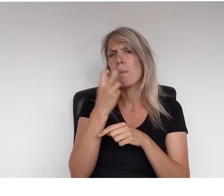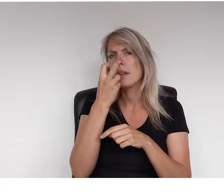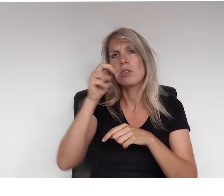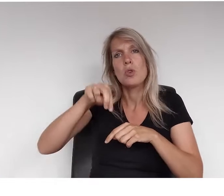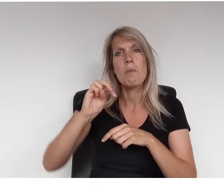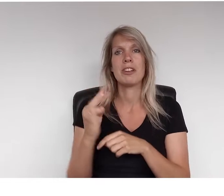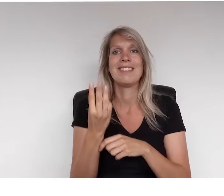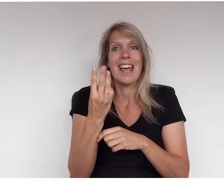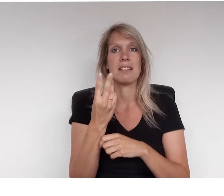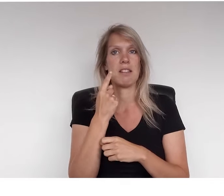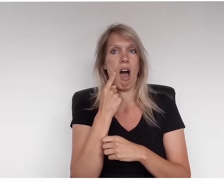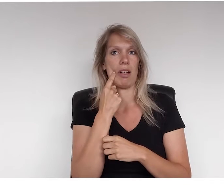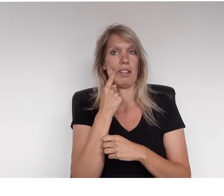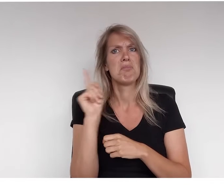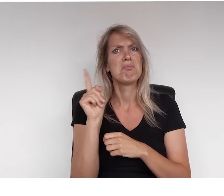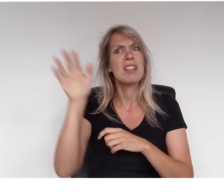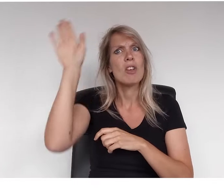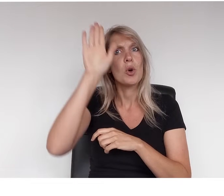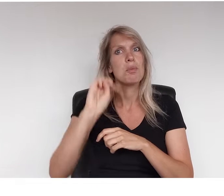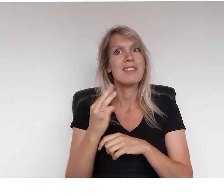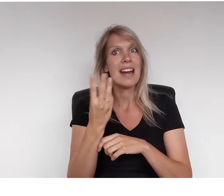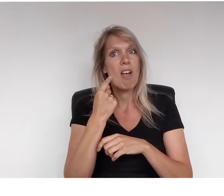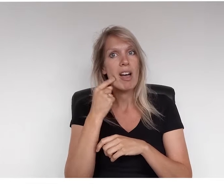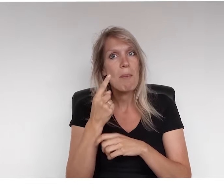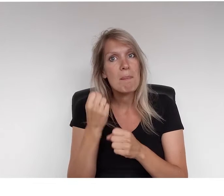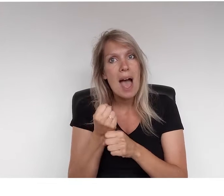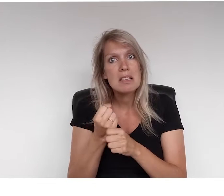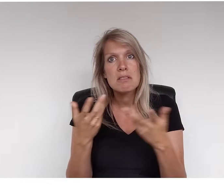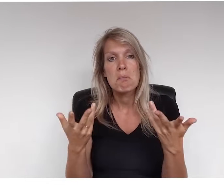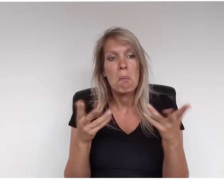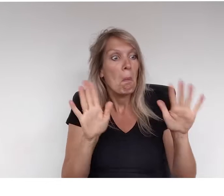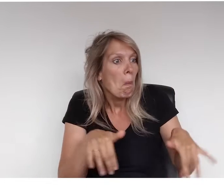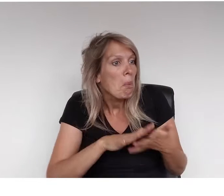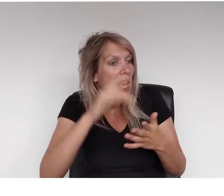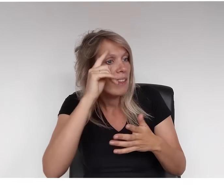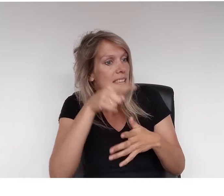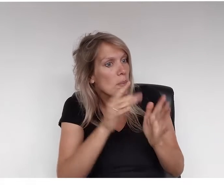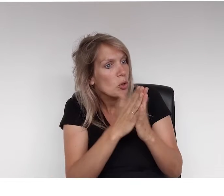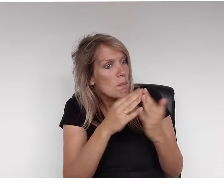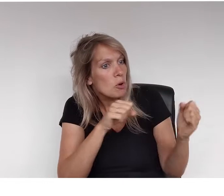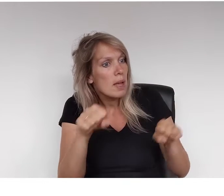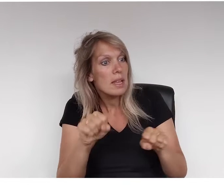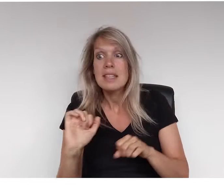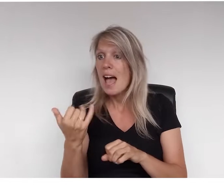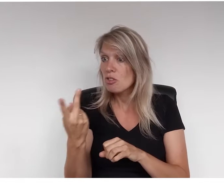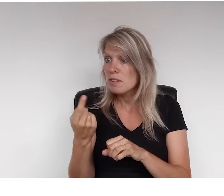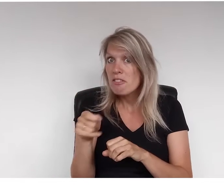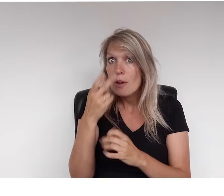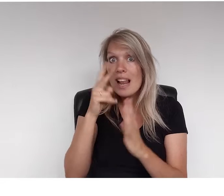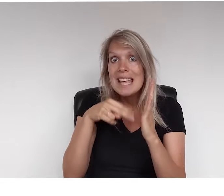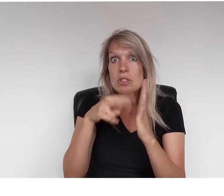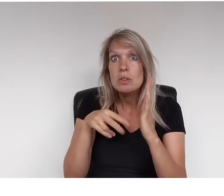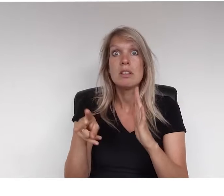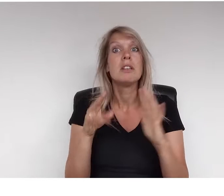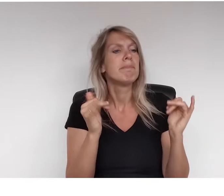Ja. Ja, wat zou de Heere God gemaakt hebben op dag 3 eigenlijk? Geen idee. Je hebt je boek toch mee? Ja, inderdaad. Zullen we het daaruit gaan lezen? Ja. Oké, gaan we doen.